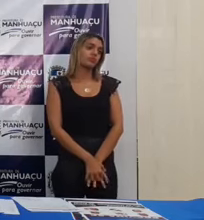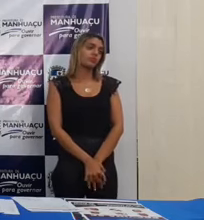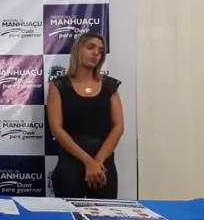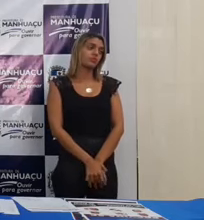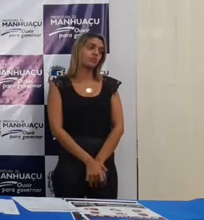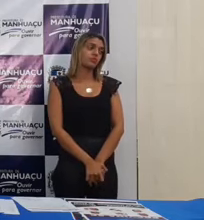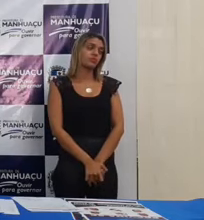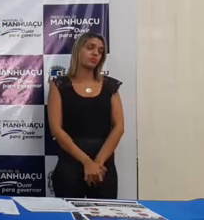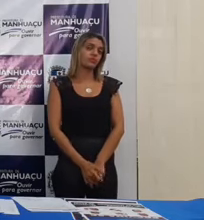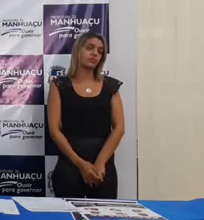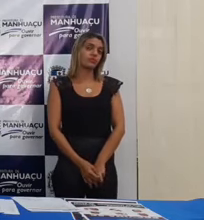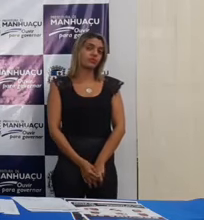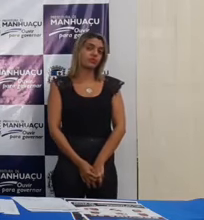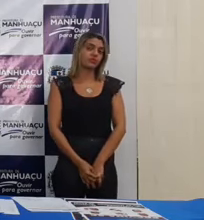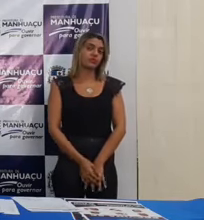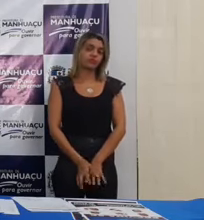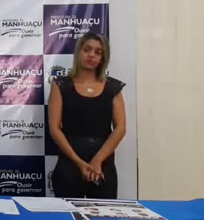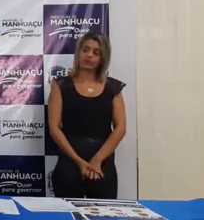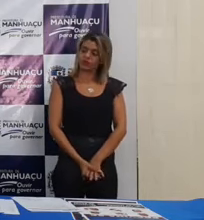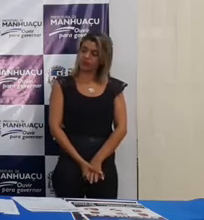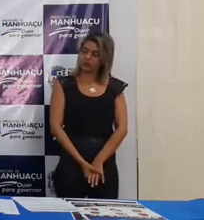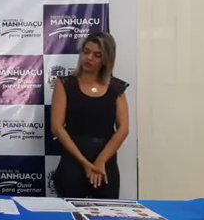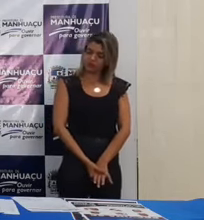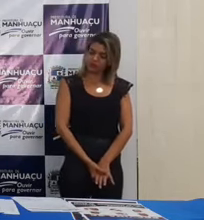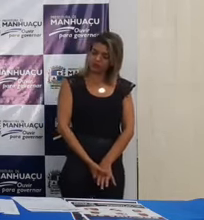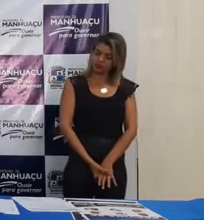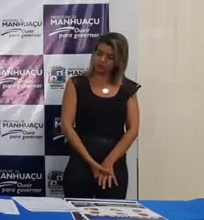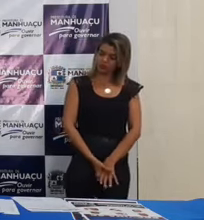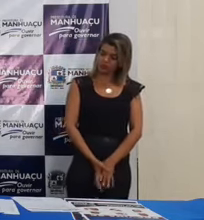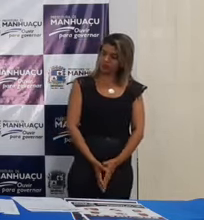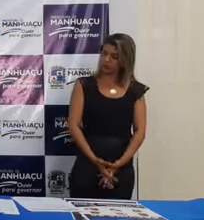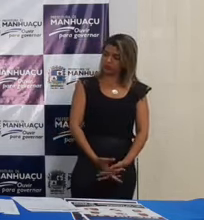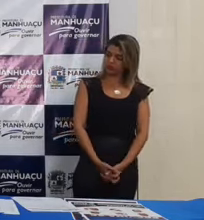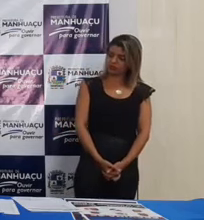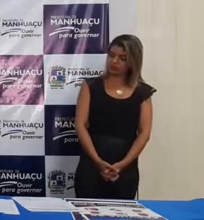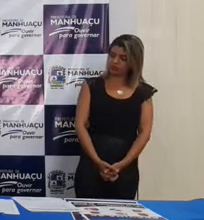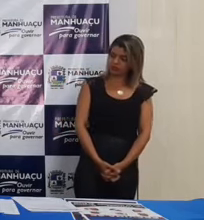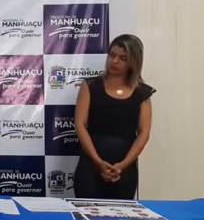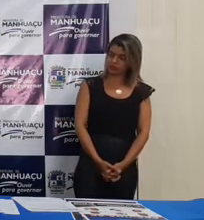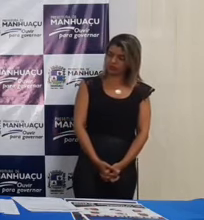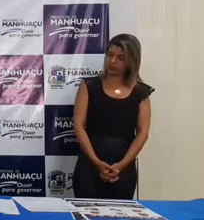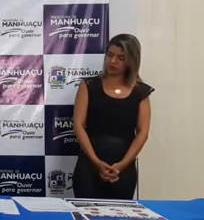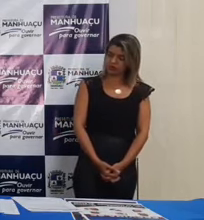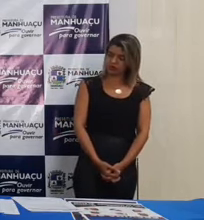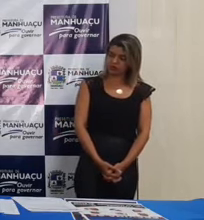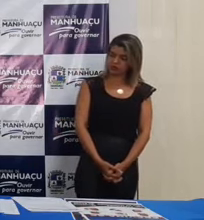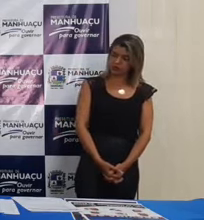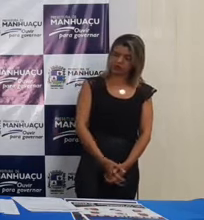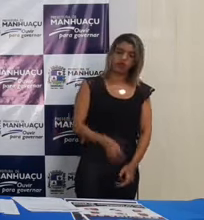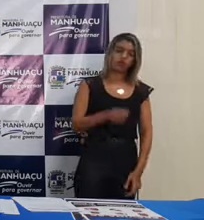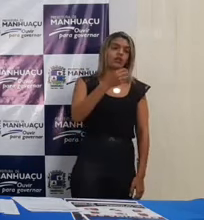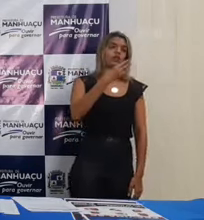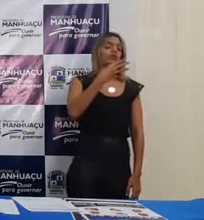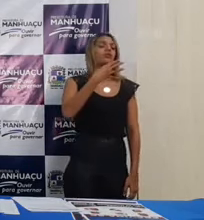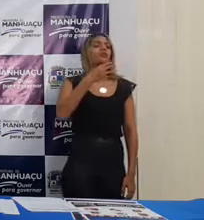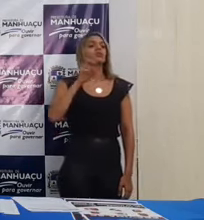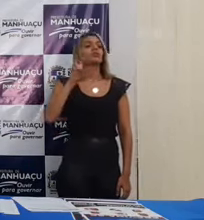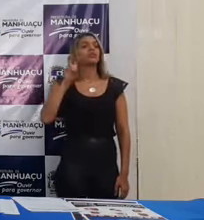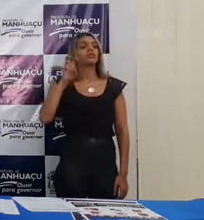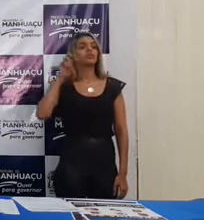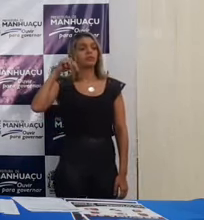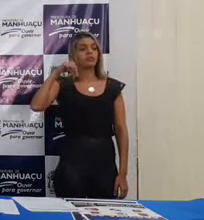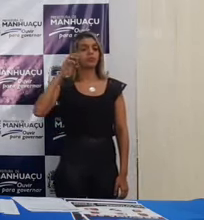isso. Vamos entender. Vamos retroagir na pergunta do Jailton. Eu coloquei que as 45 monitoras da saúde vão